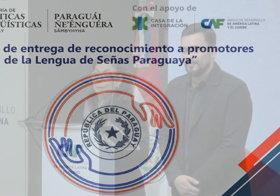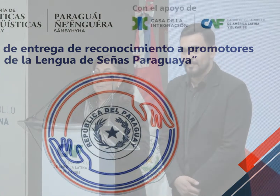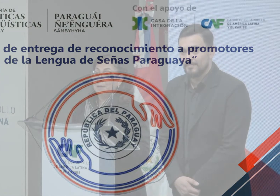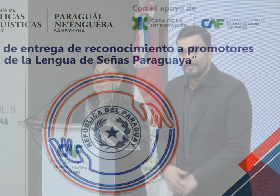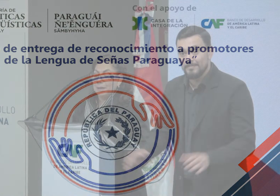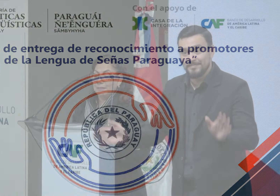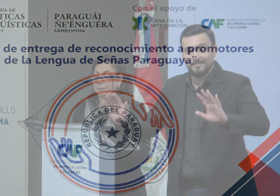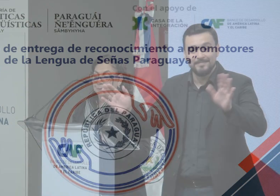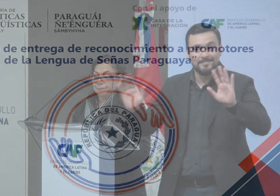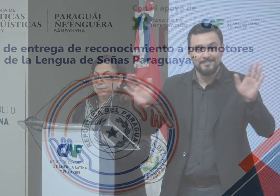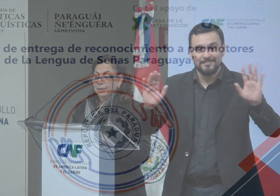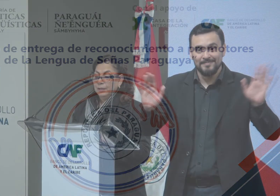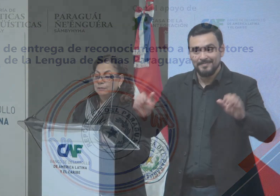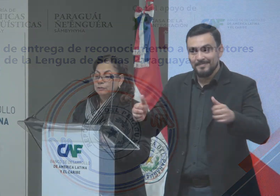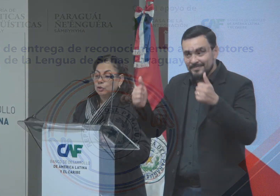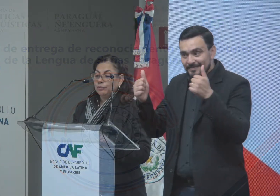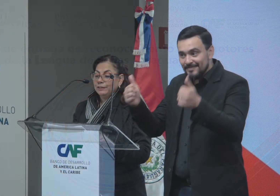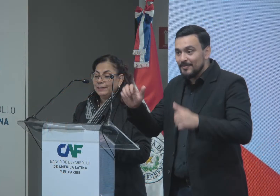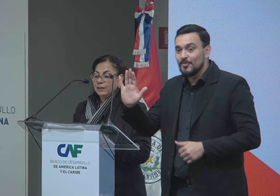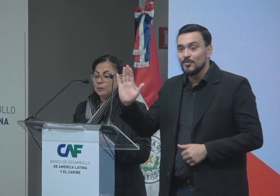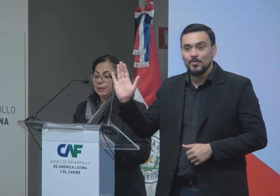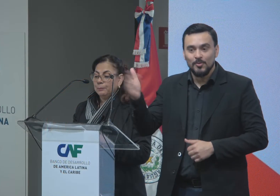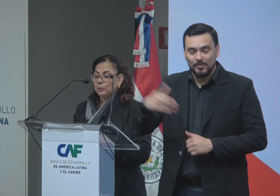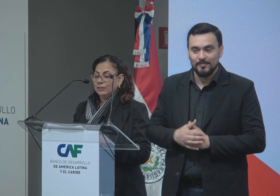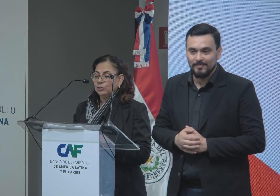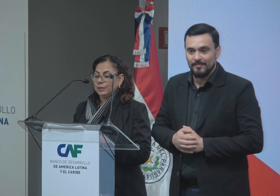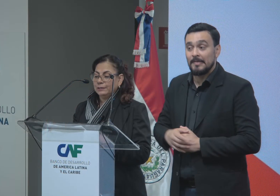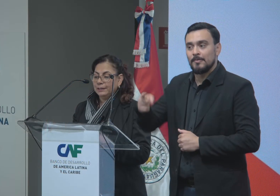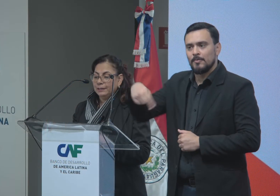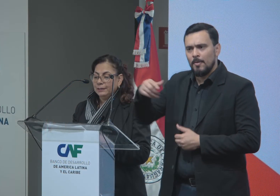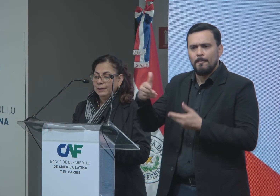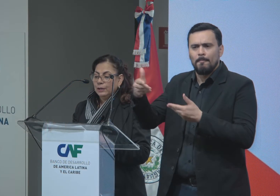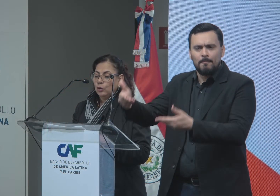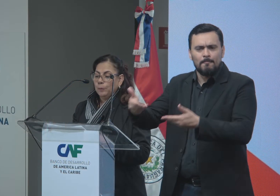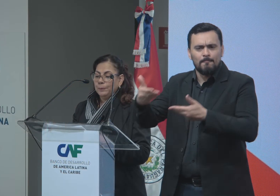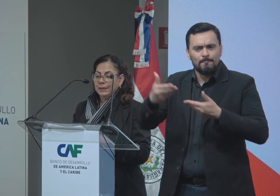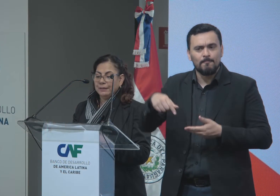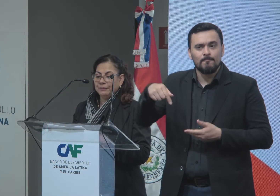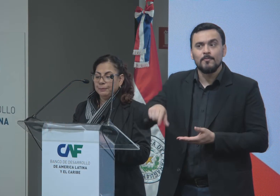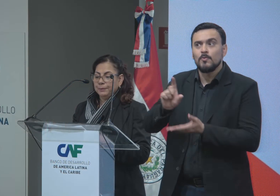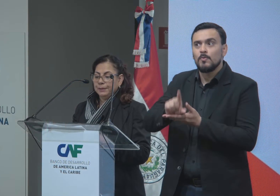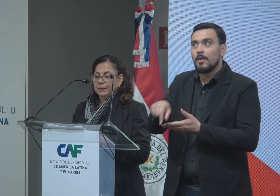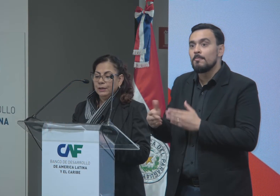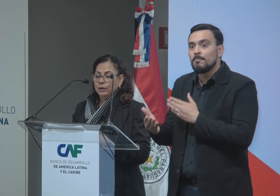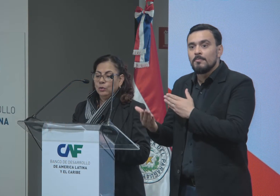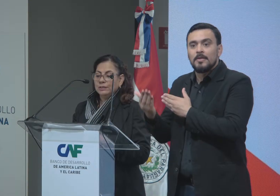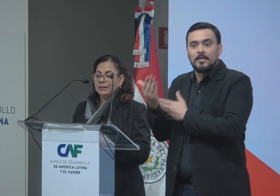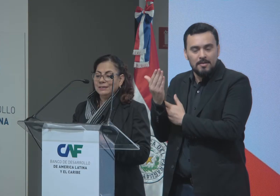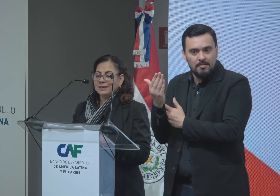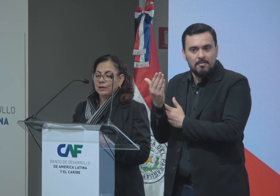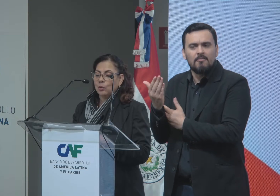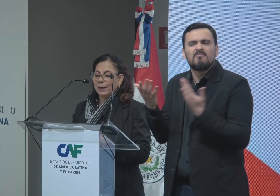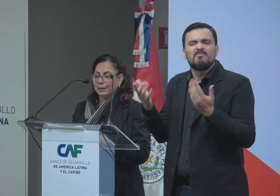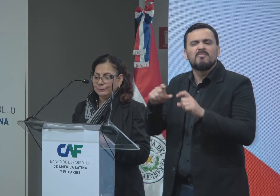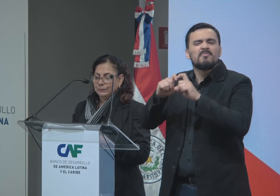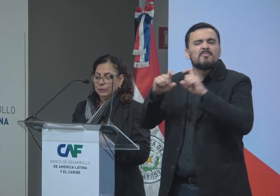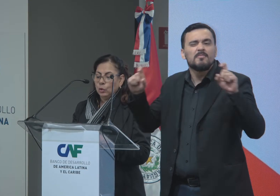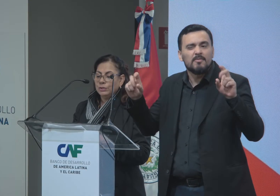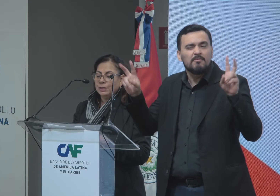Maiteiroru magmávape. Toveta ñag̃uahẽporãjoaite ko pyharevépe